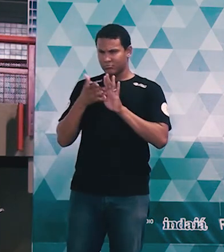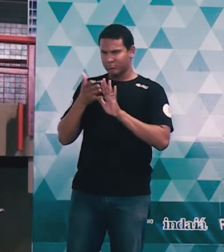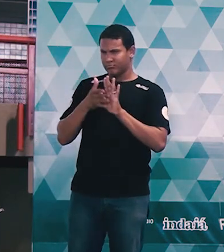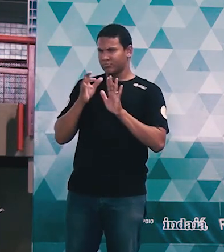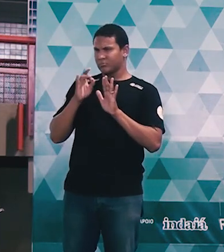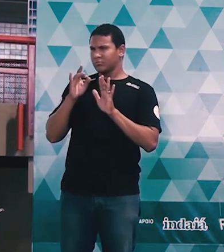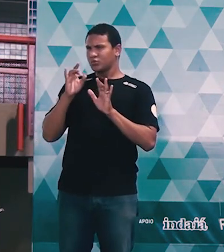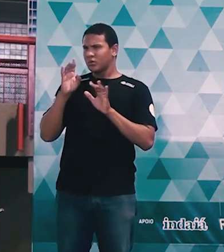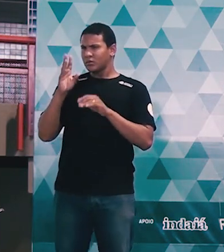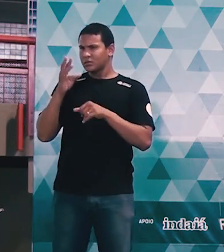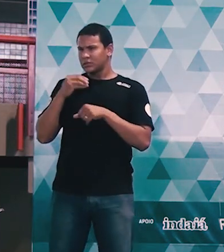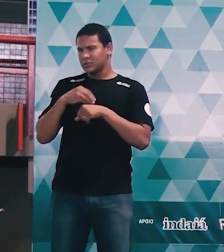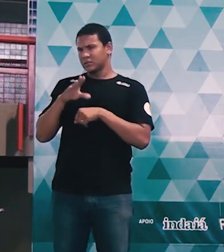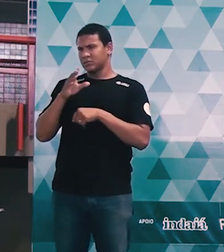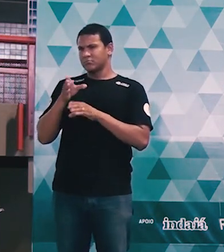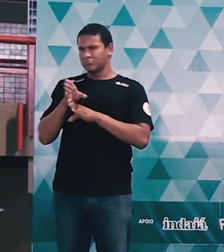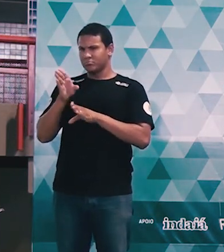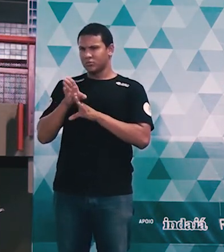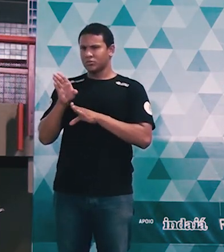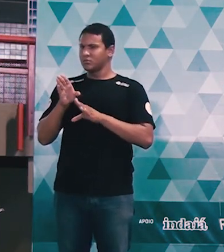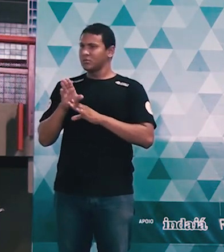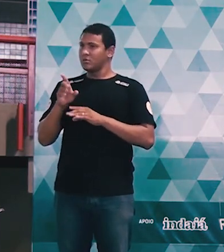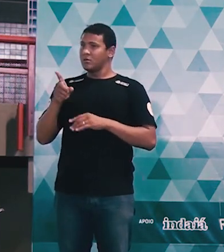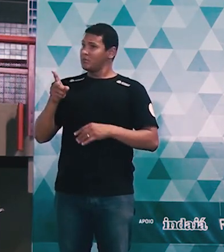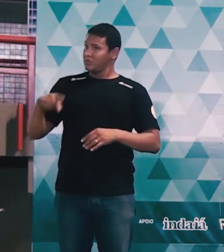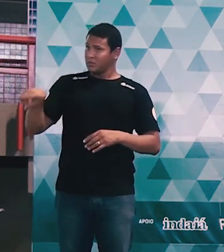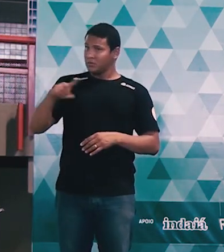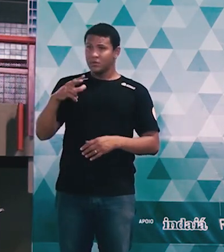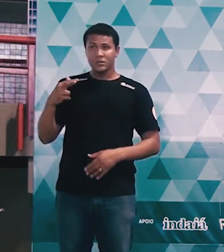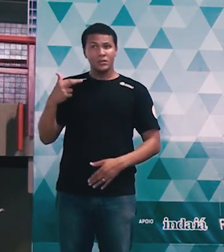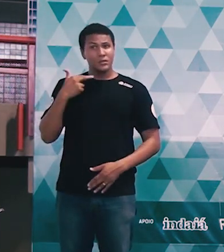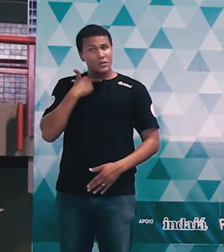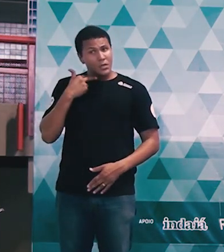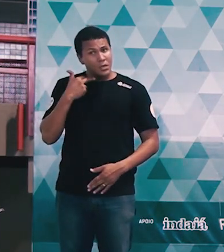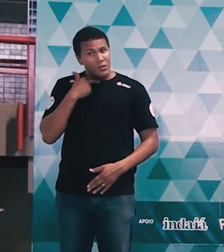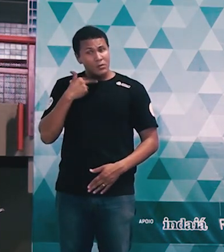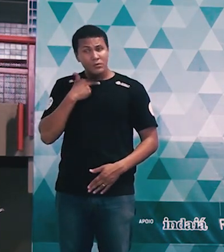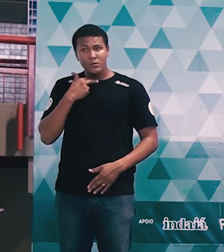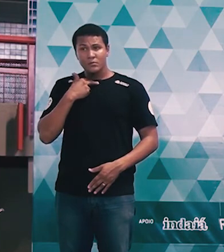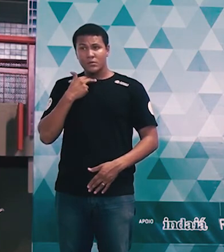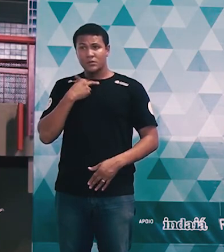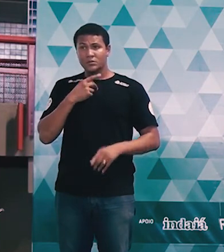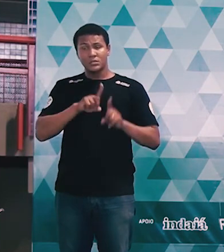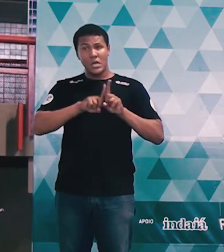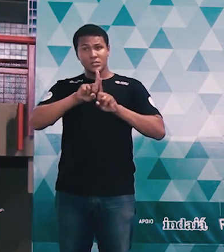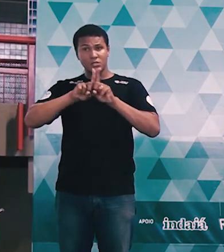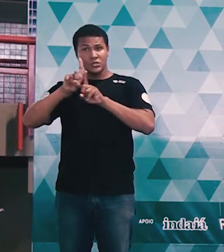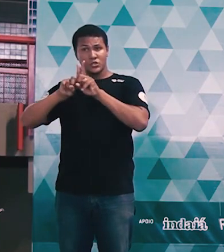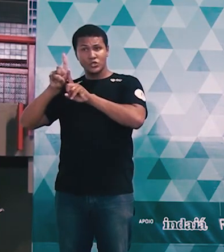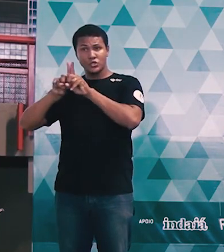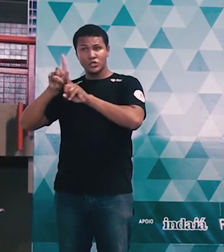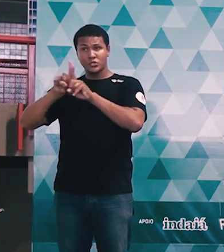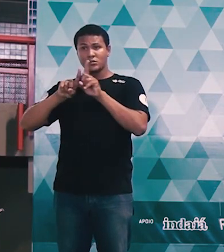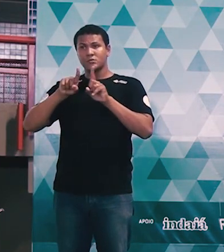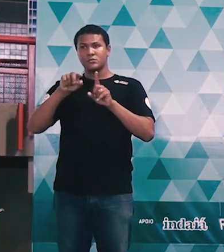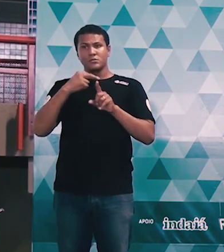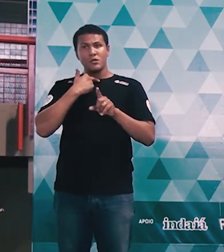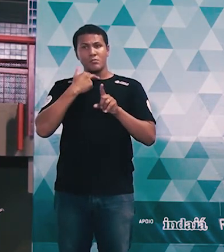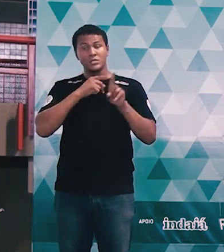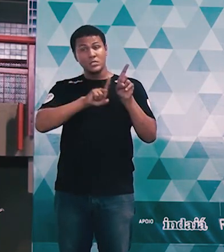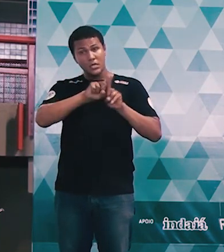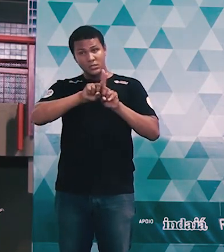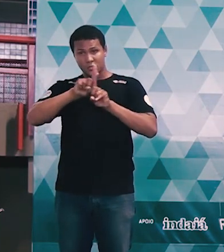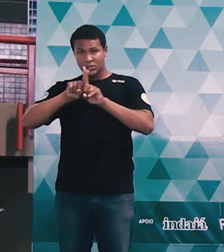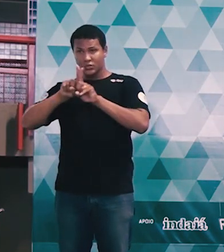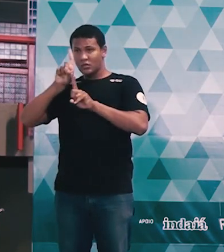certo? Queria deixar duas mensagens. Primeiro, em relação ao tema que a gente trabalhou hoje. Você não pode deixar de